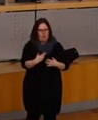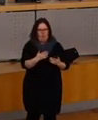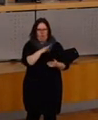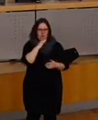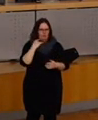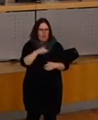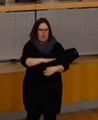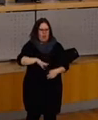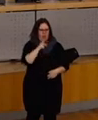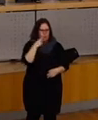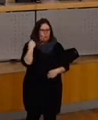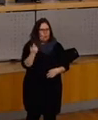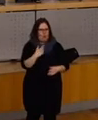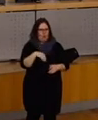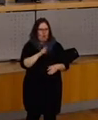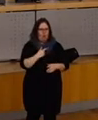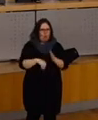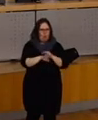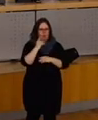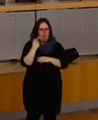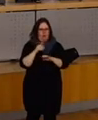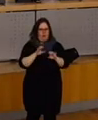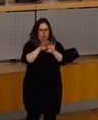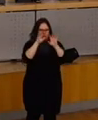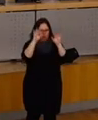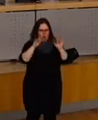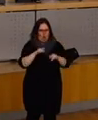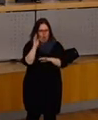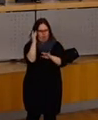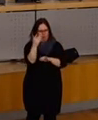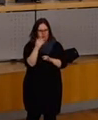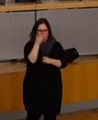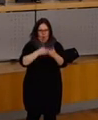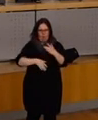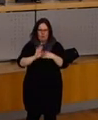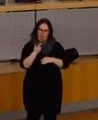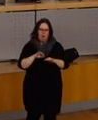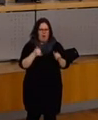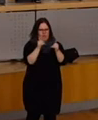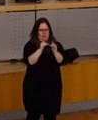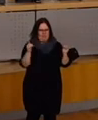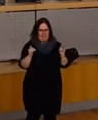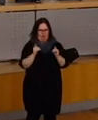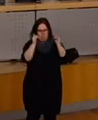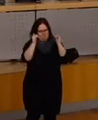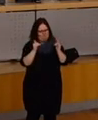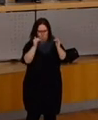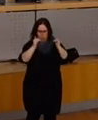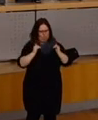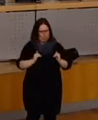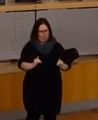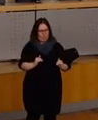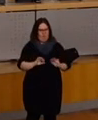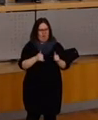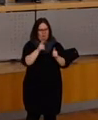erdöl dort gefordert geprobten hölzer dennoch ist das lebensniveau der menschen dort nicht allzu hoch die lebenserwartung liegt